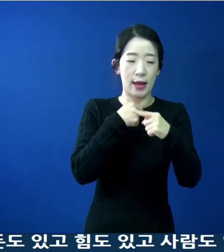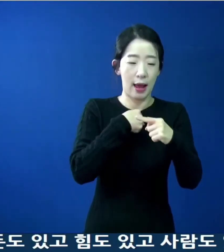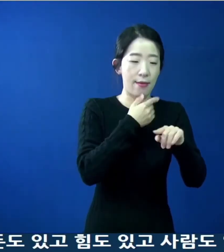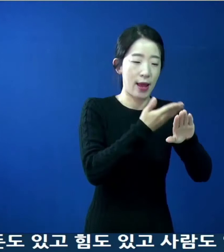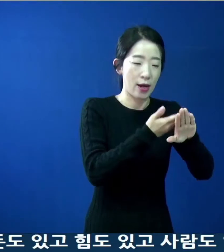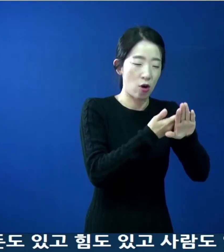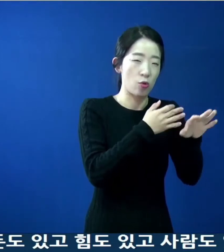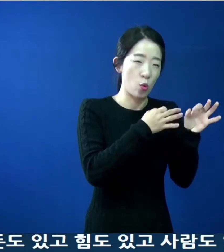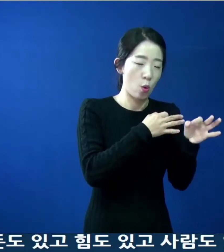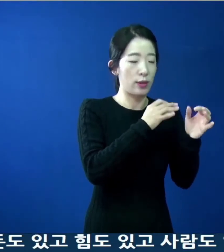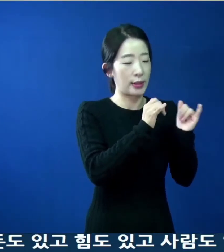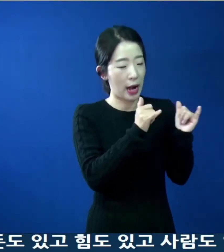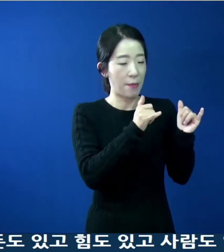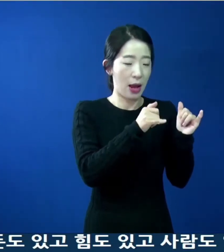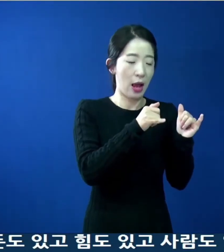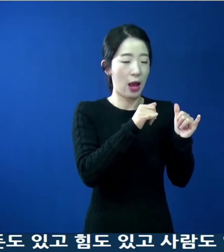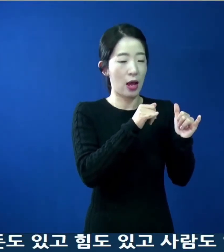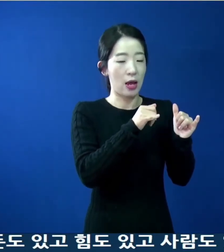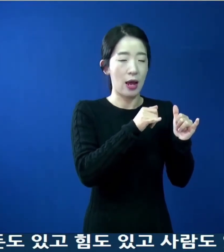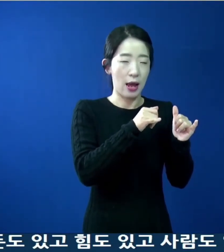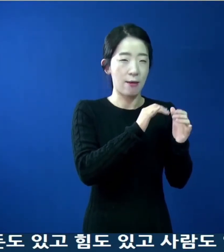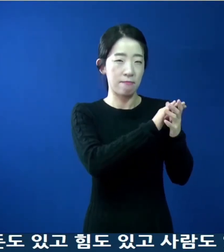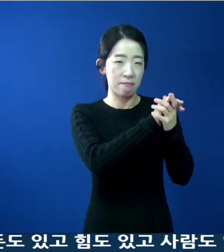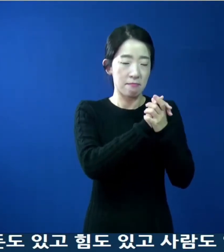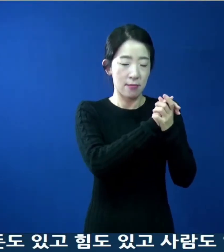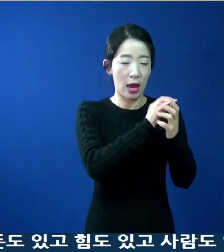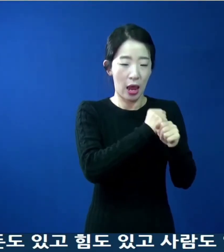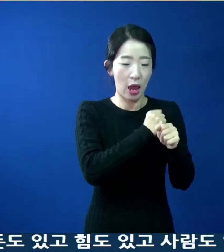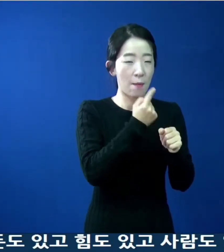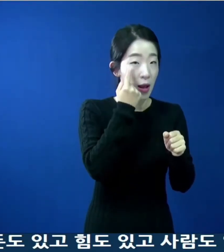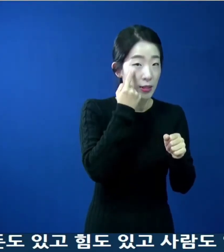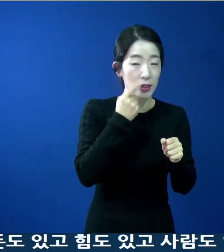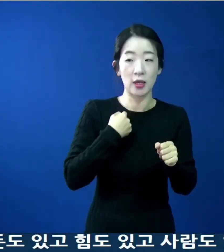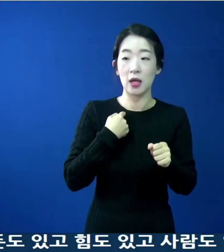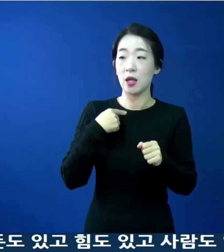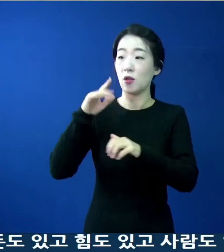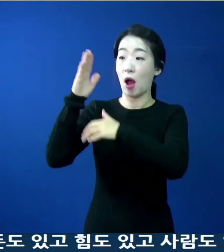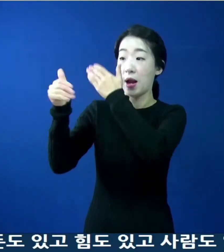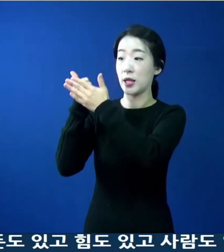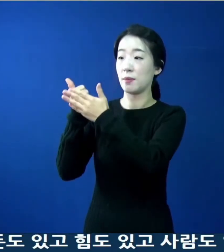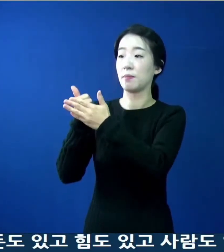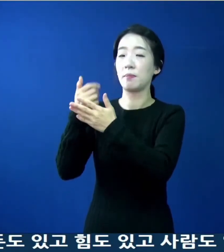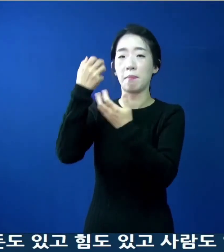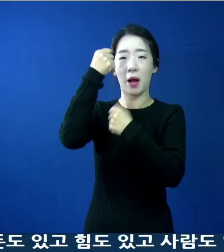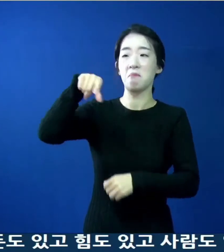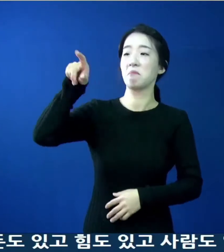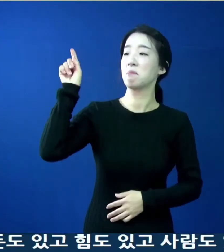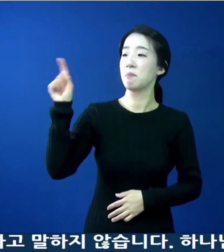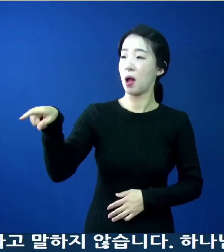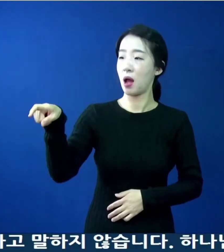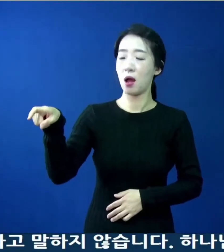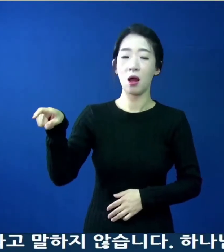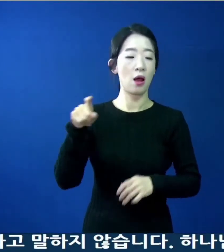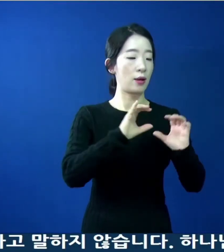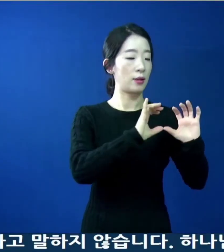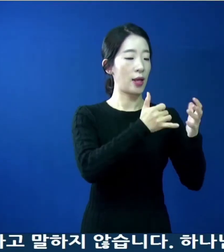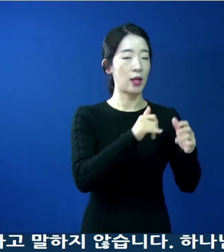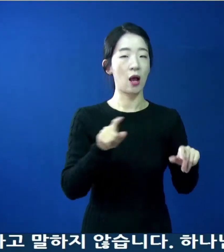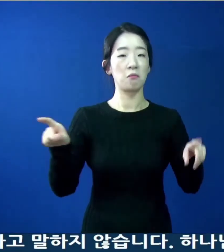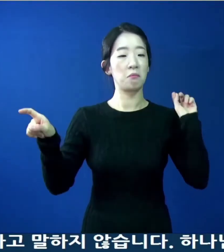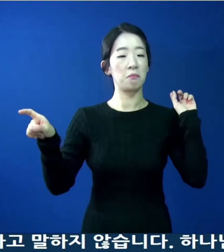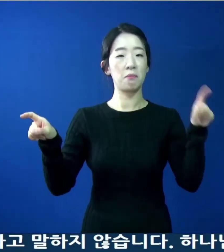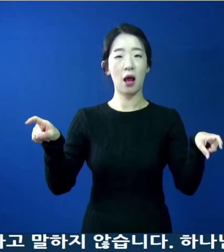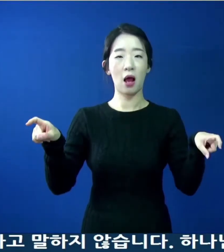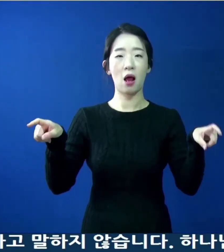것들이 해결해 줄 것이다. 그러니까 한 발은 하나님에게 걸치고 다른 한 발은 세상에 걸치며 살아가는 것이